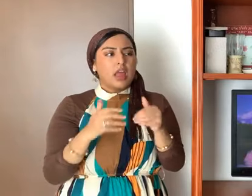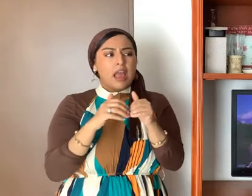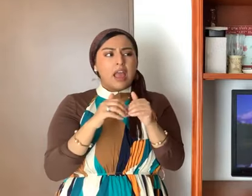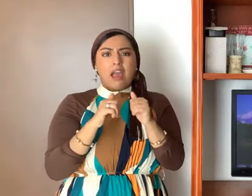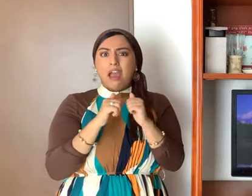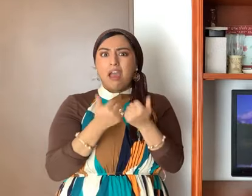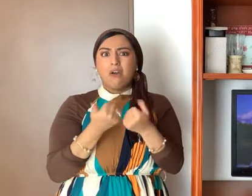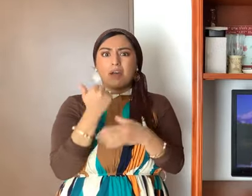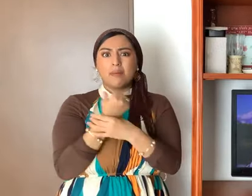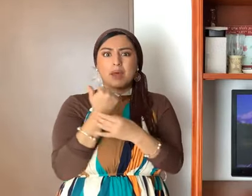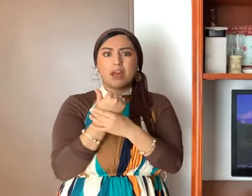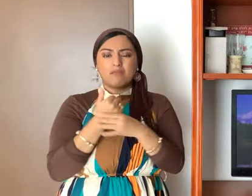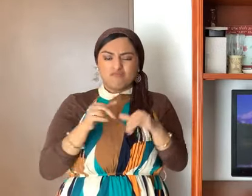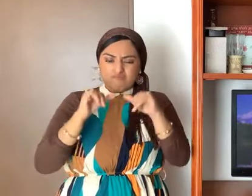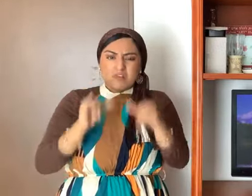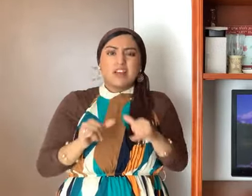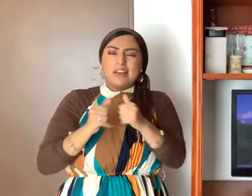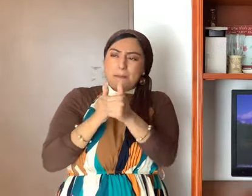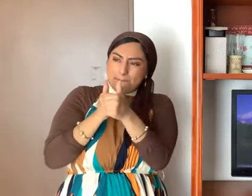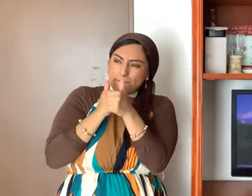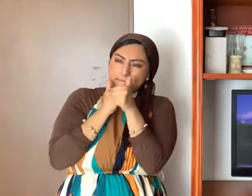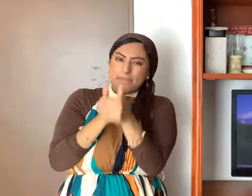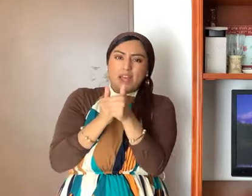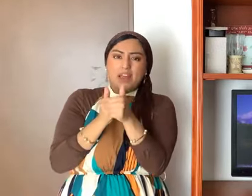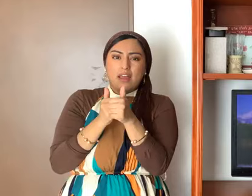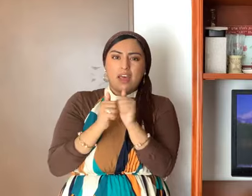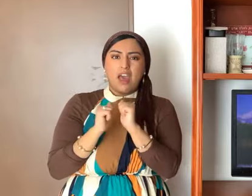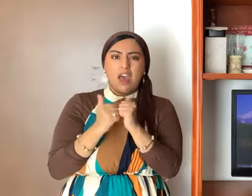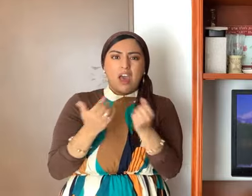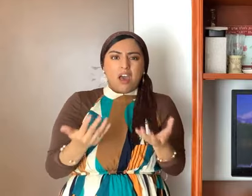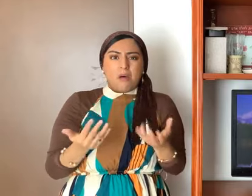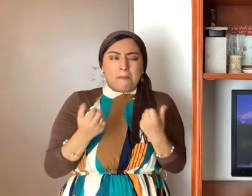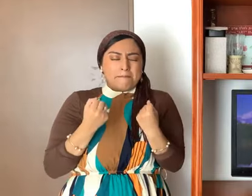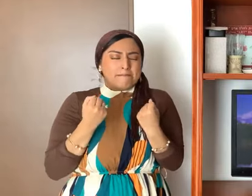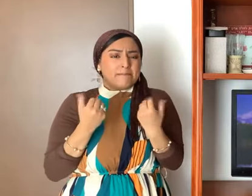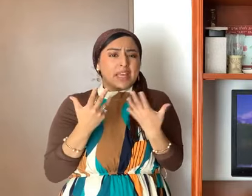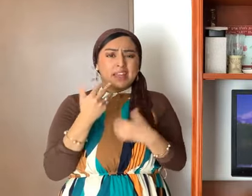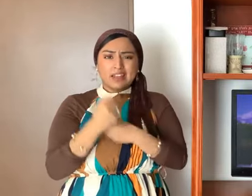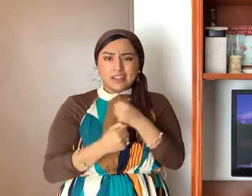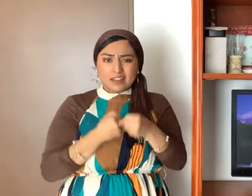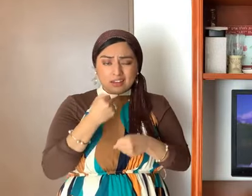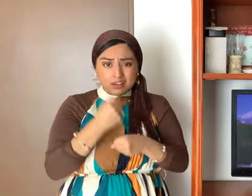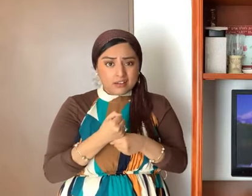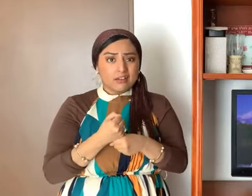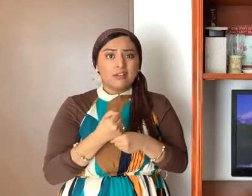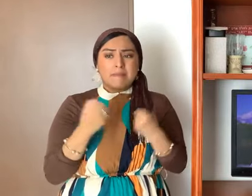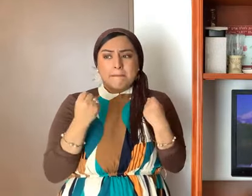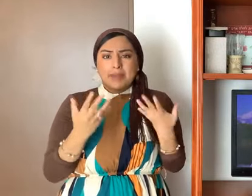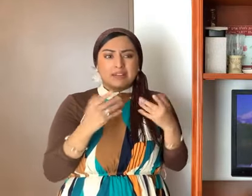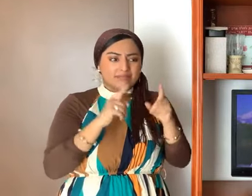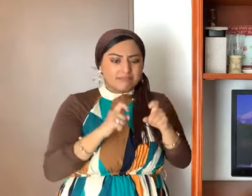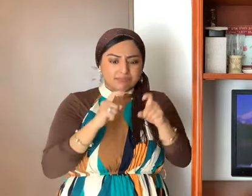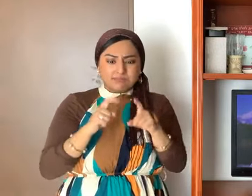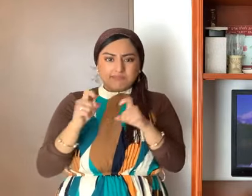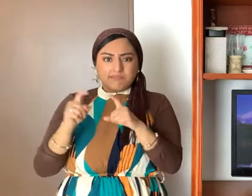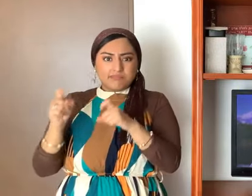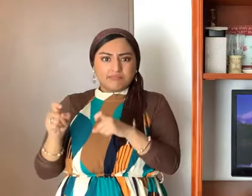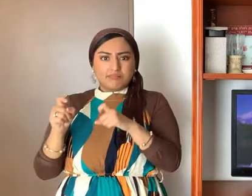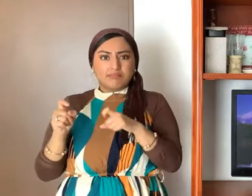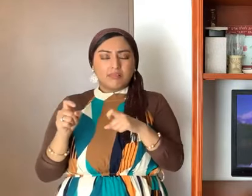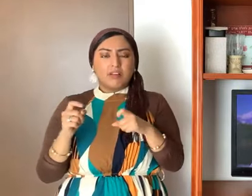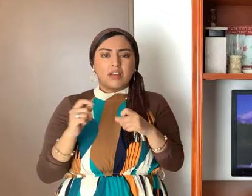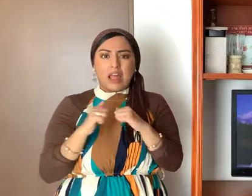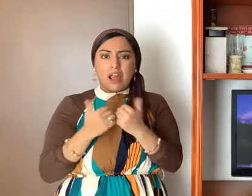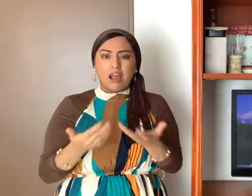Abraham firme, avante, adelante, durante tanto tiempo y durante tantas cosas para no alejarse